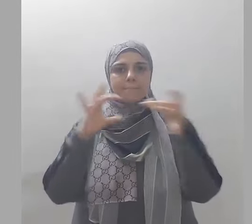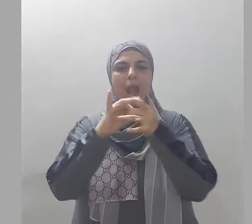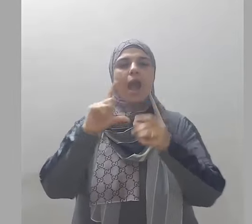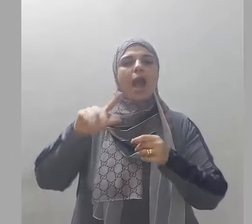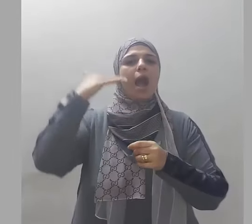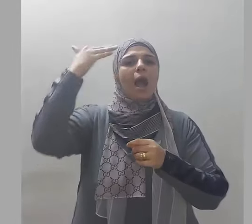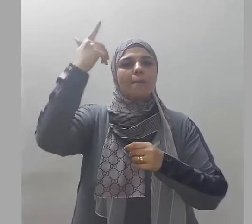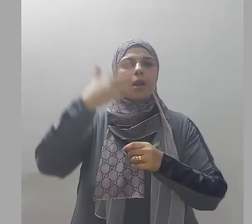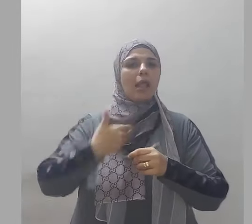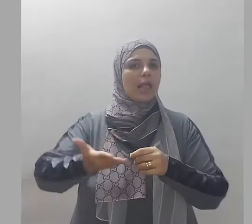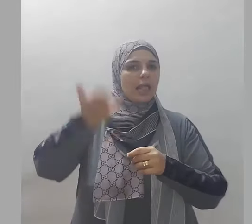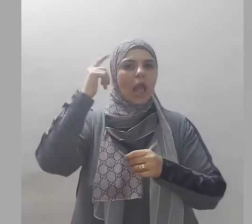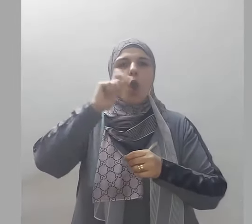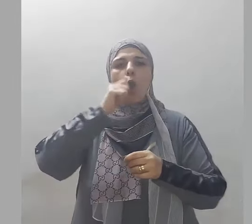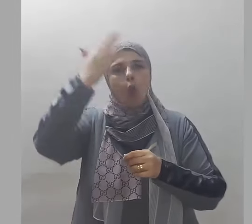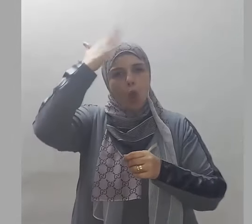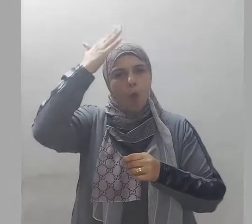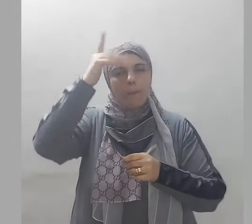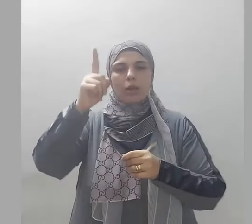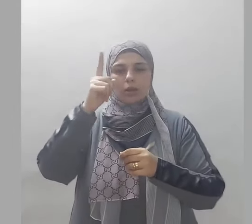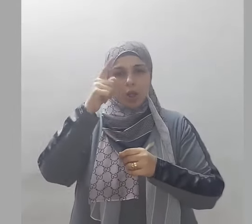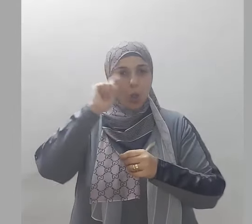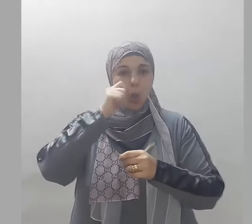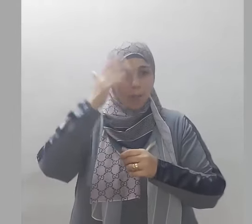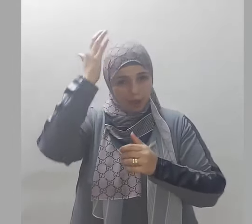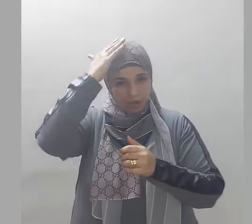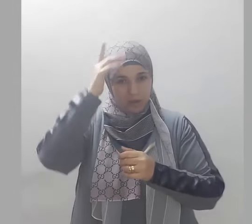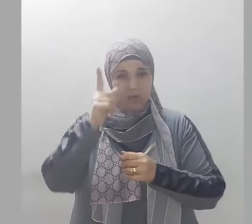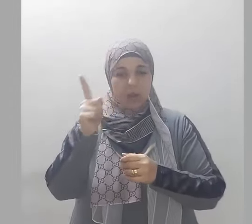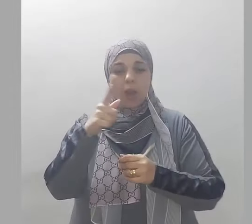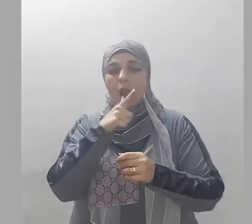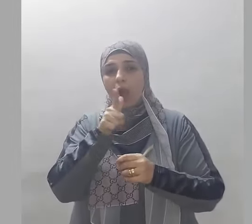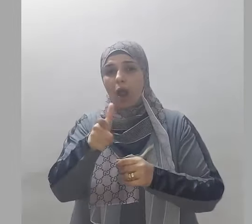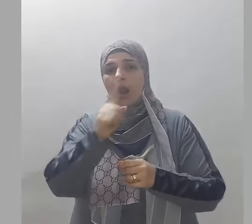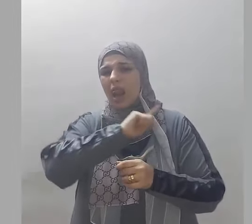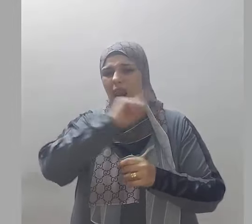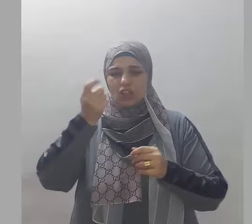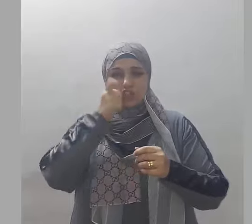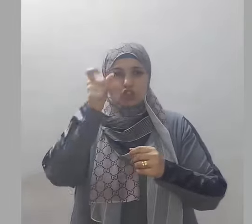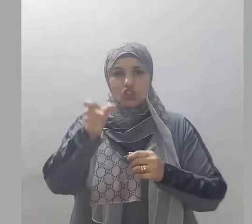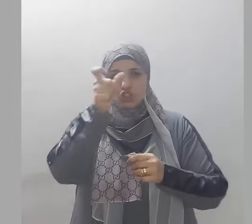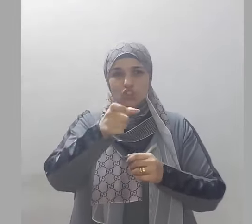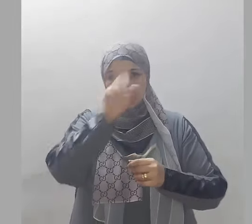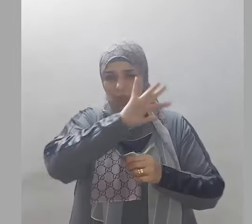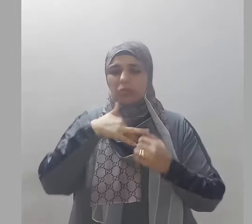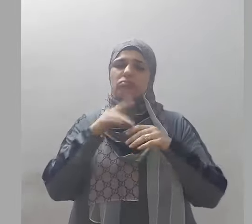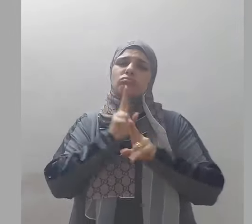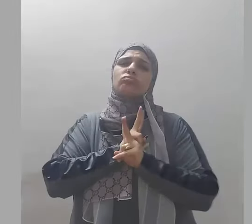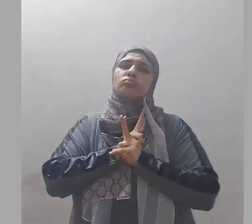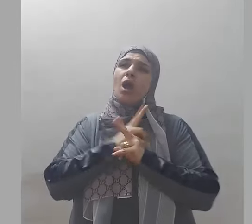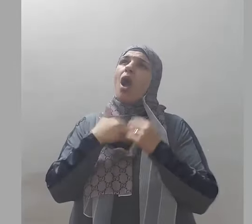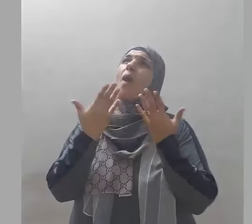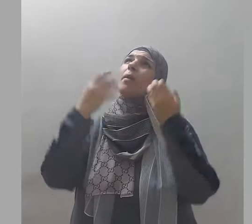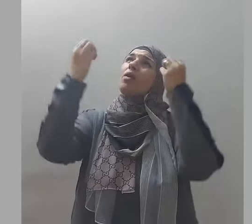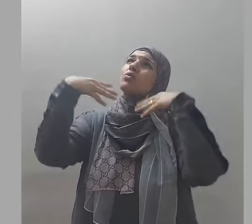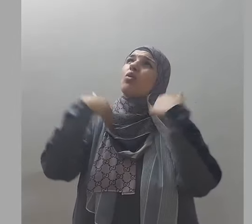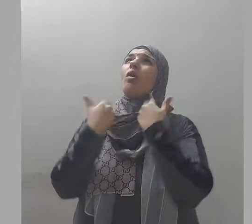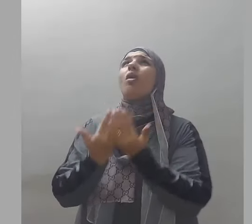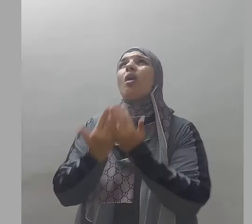سيدنا عمر بن الخطاب رضي الله عنه يقول: لا يقعدن أحدكم عن طلب الرزق ويقول: اللهم ارزقني،